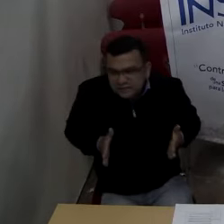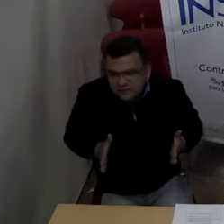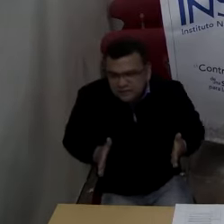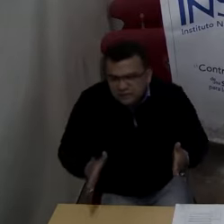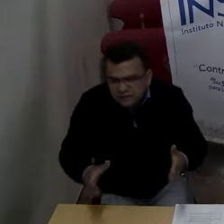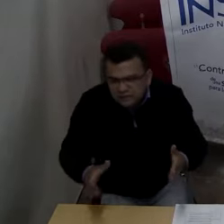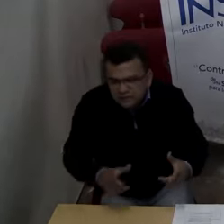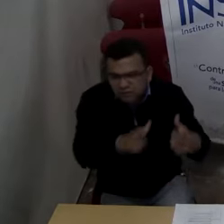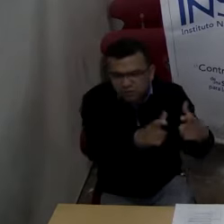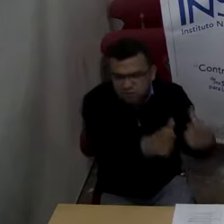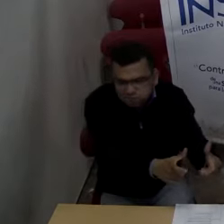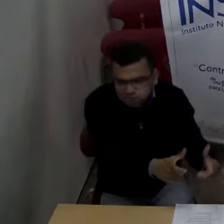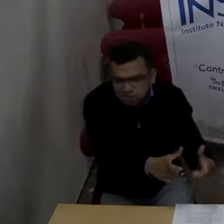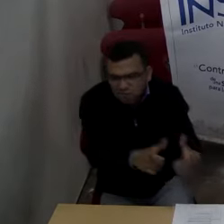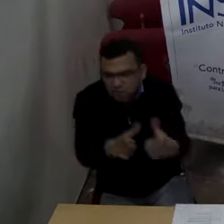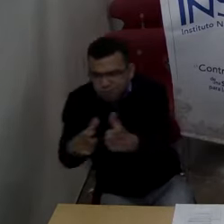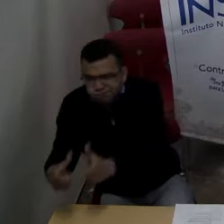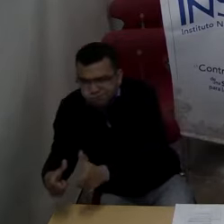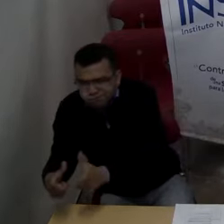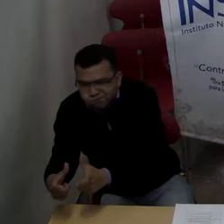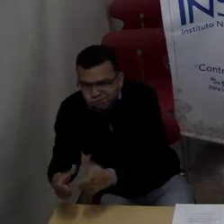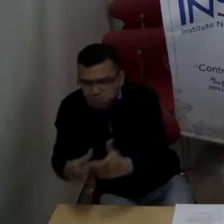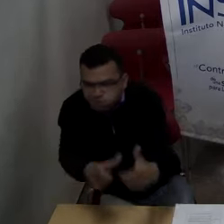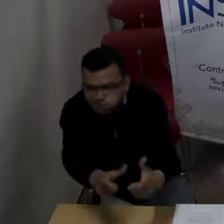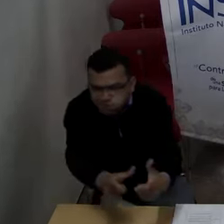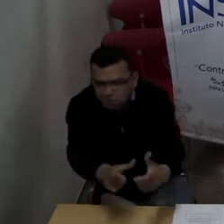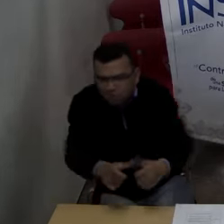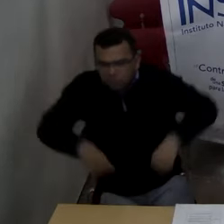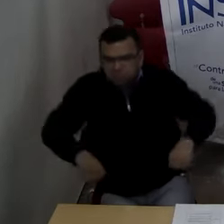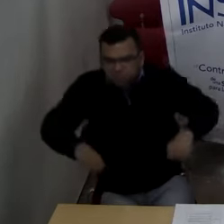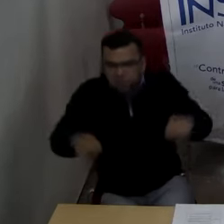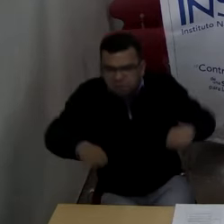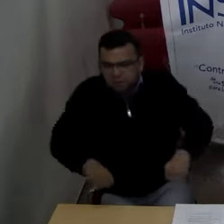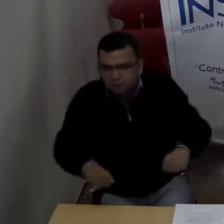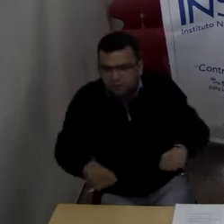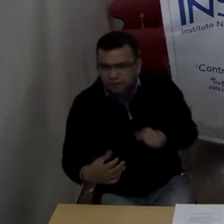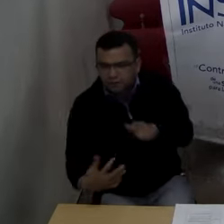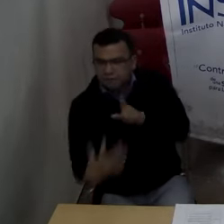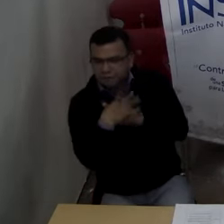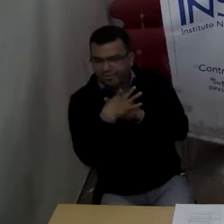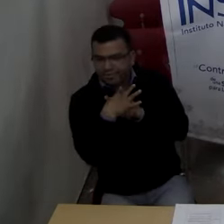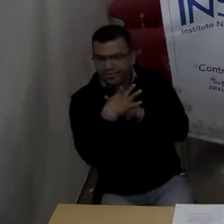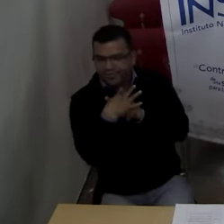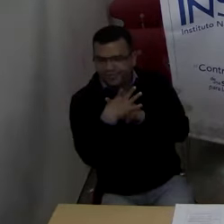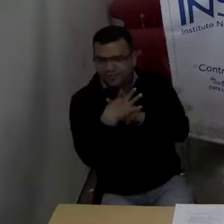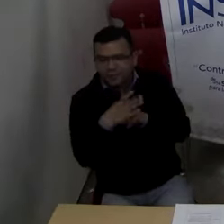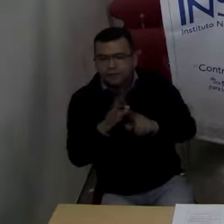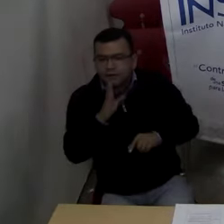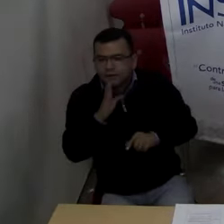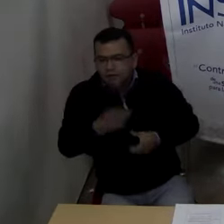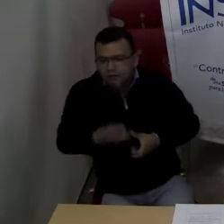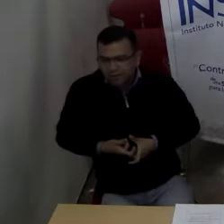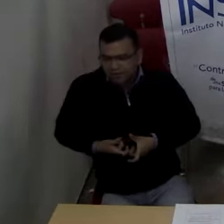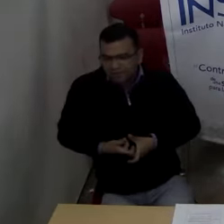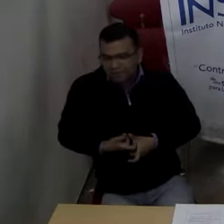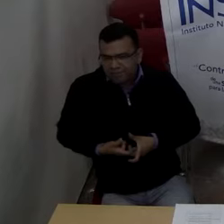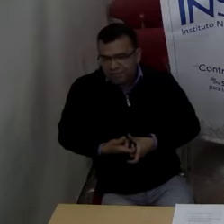afecta directamente al feto si reciben un golpe directo.